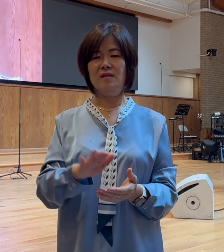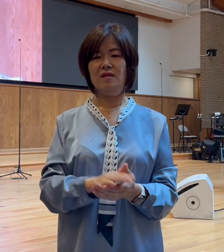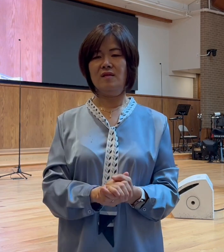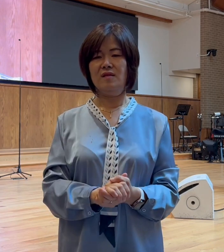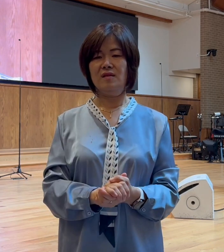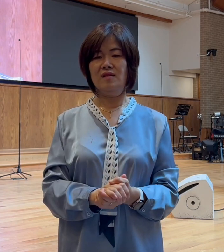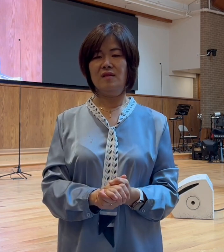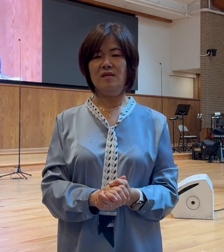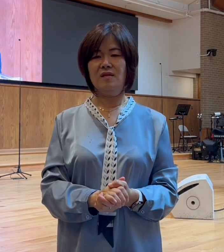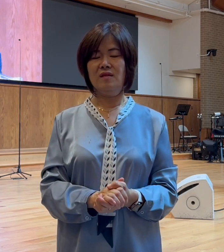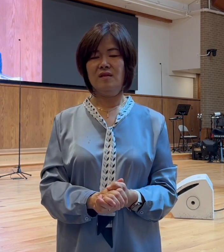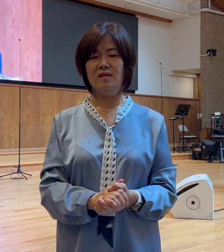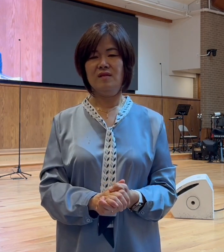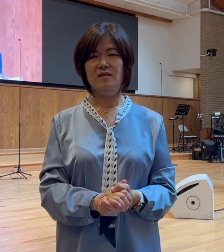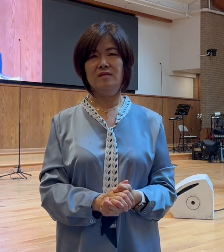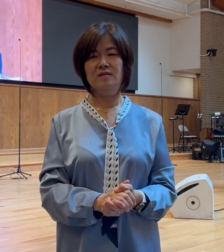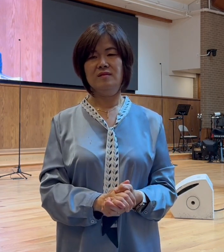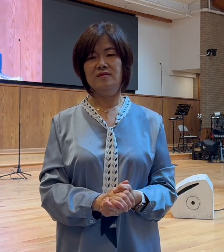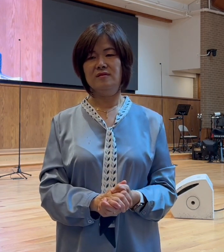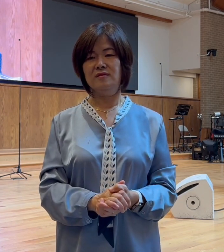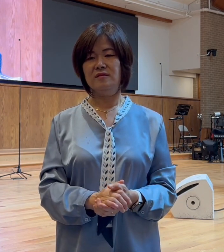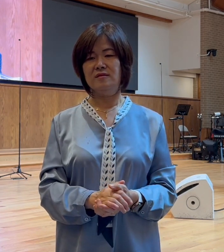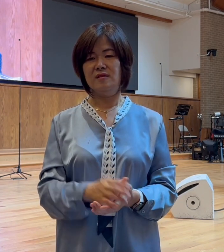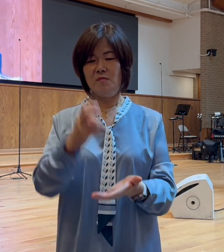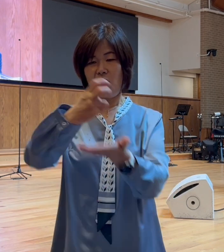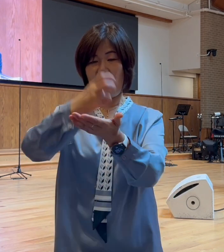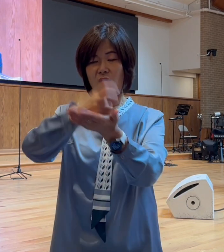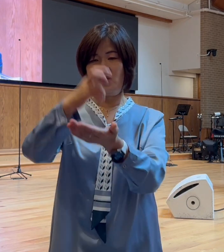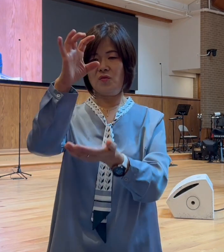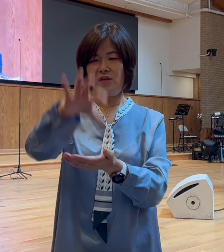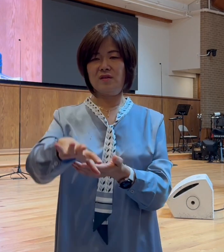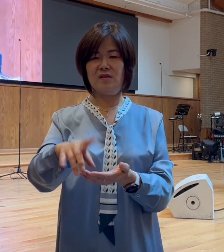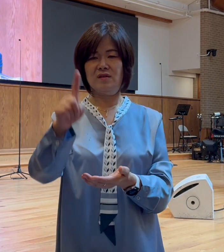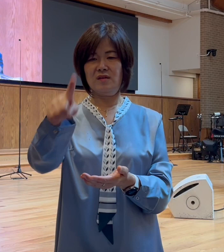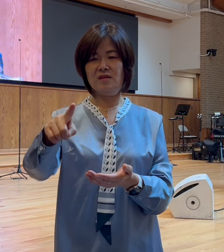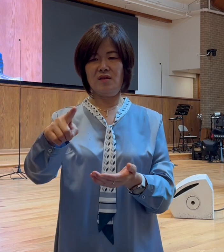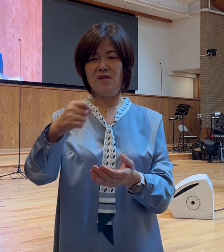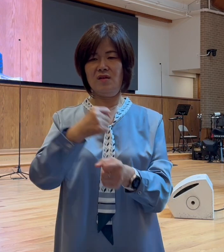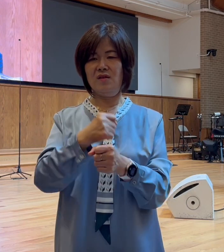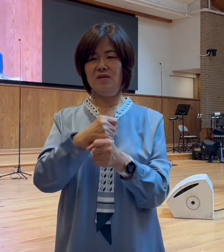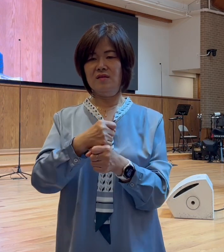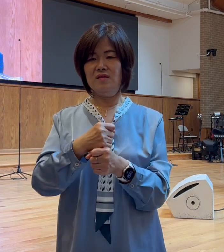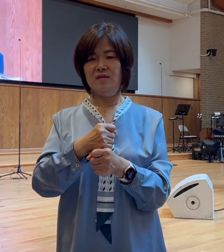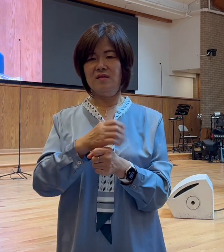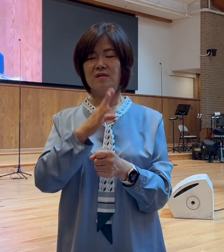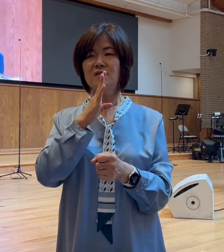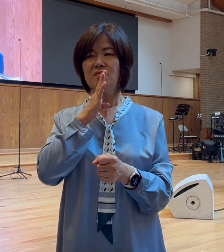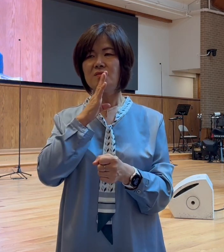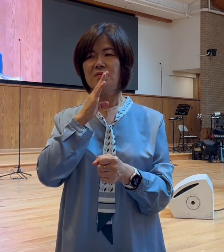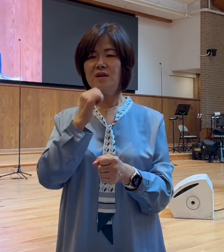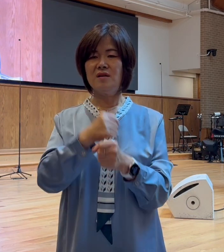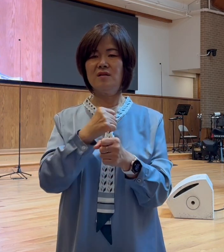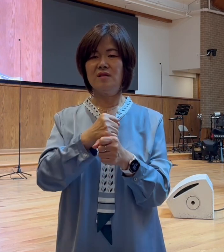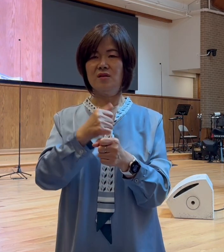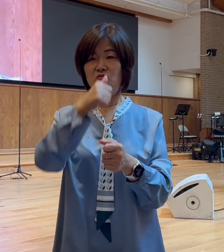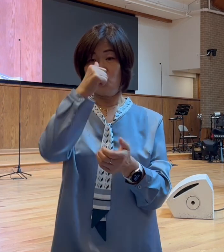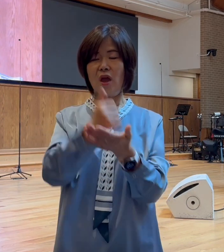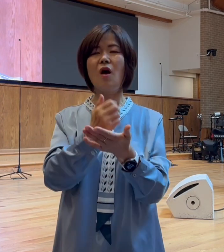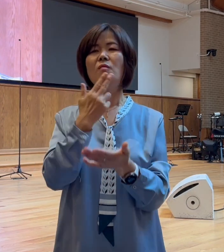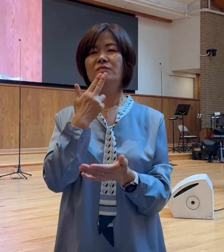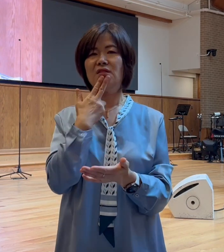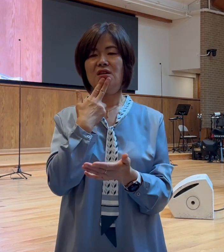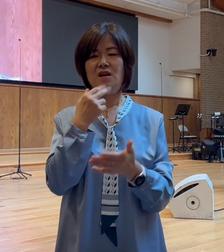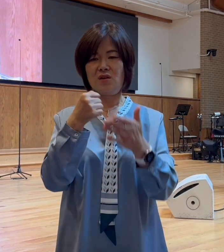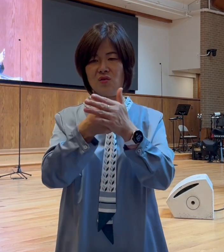이제 대법원에서는 이제 법원에서는 이거는 대가성이 입증되지 않았기 때문에 무죄다, 그런